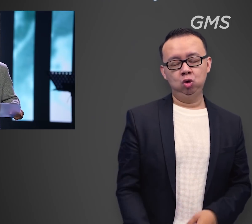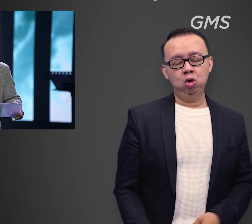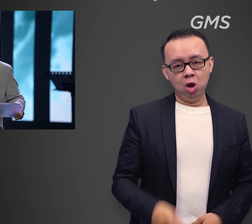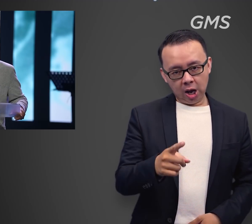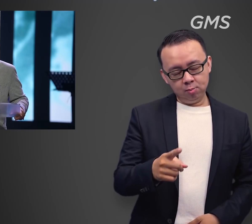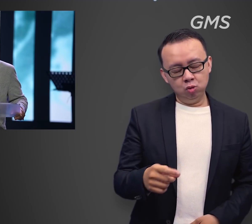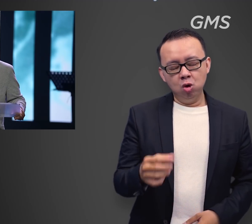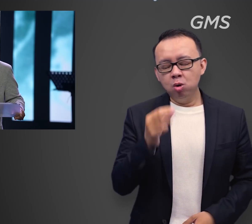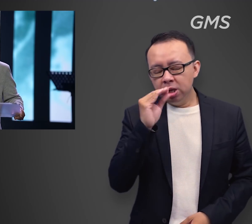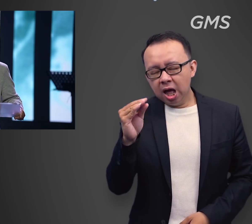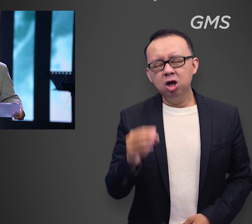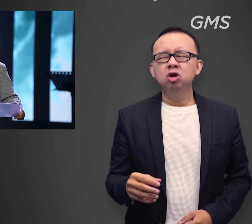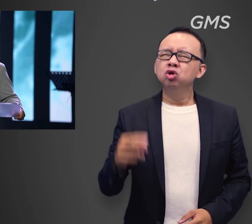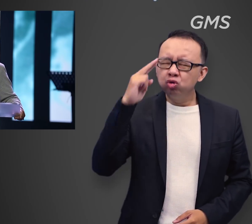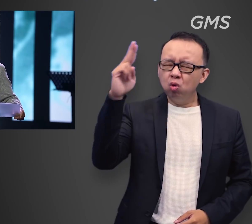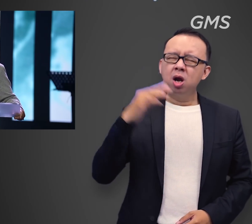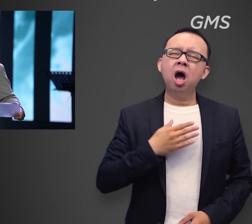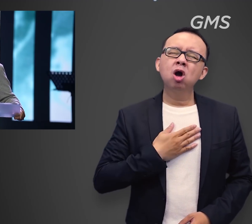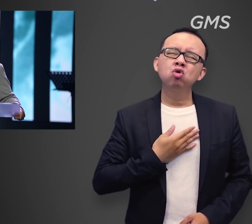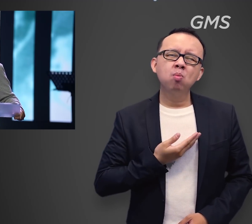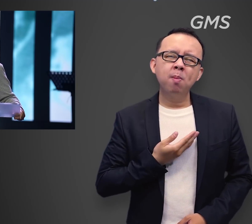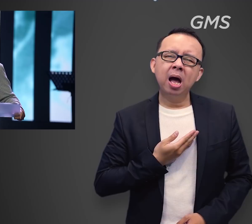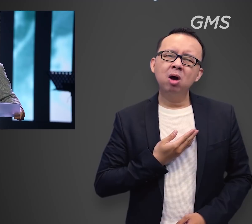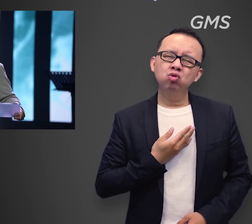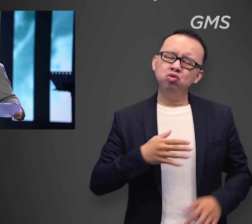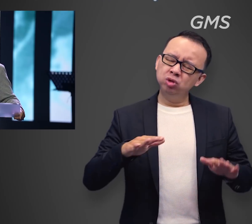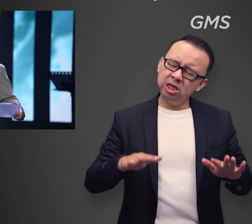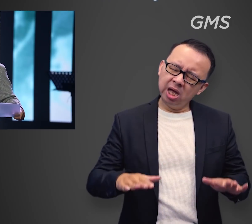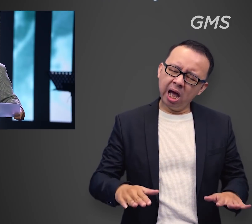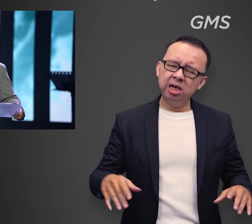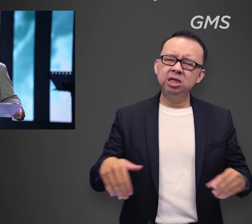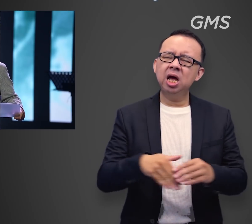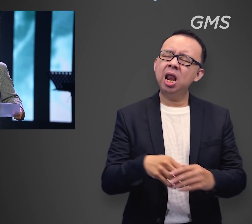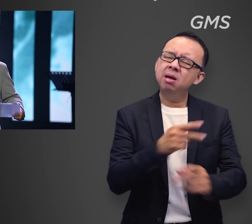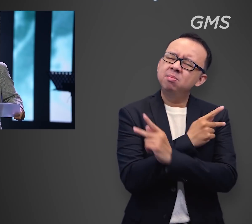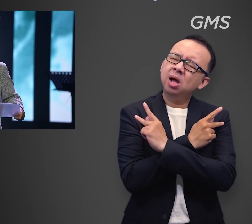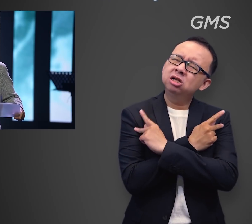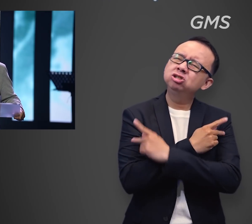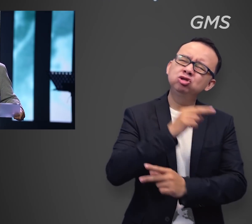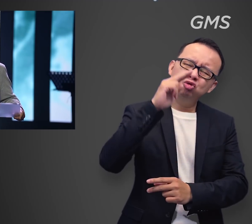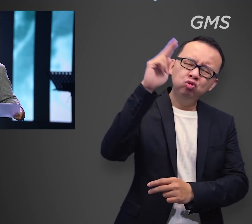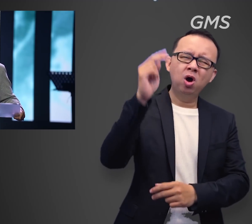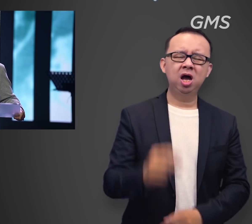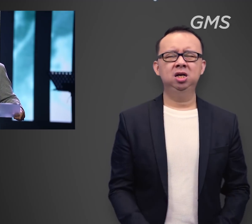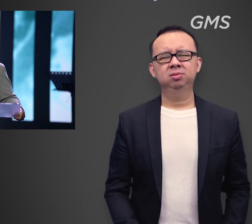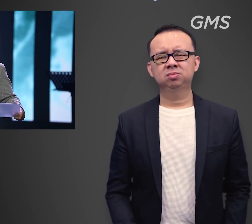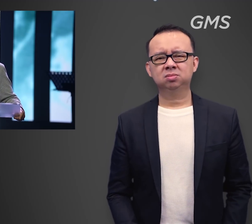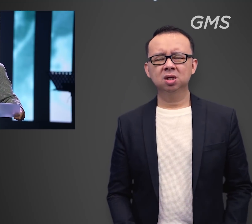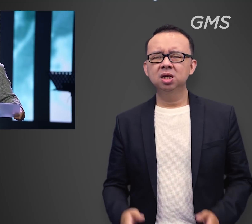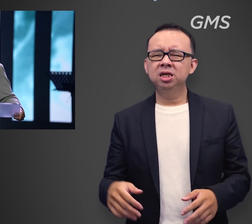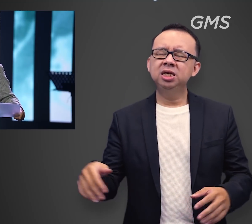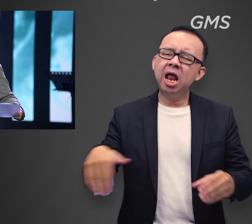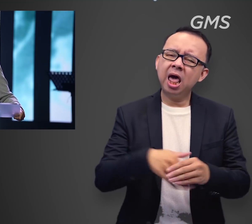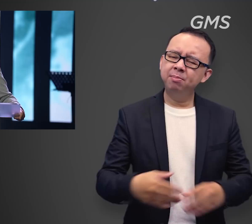tinggal dalam kasih-Mu. Aku mau mengizinkan kasih-Mu itu melanda hidupku dan menguasai hidupanku.